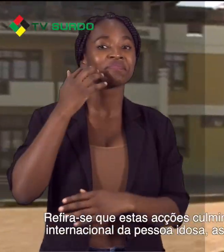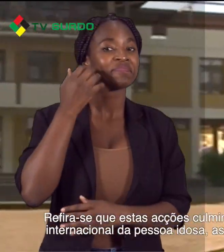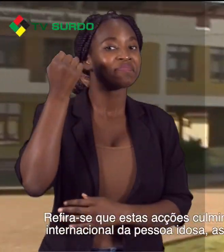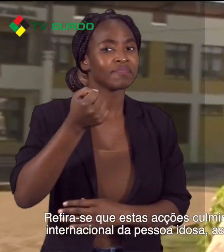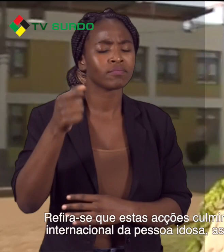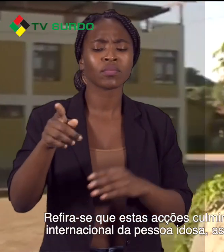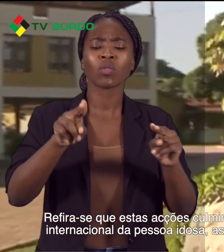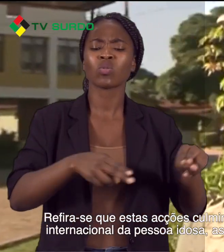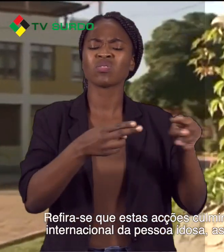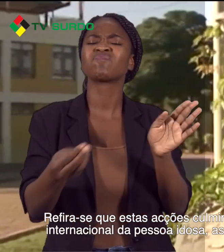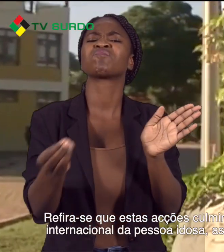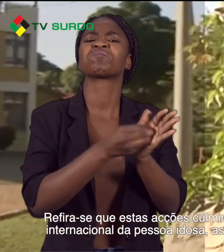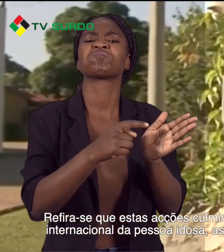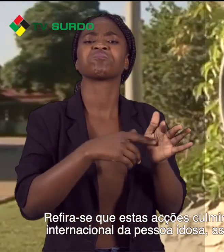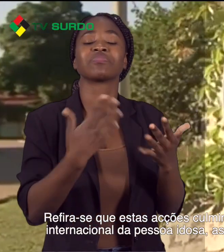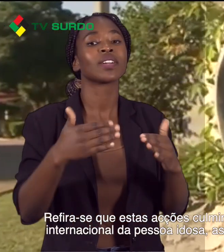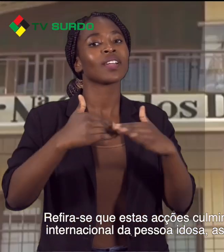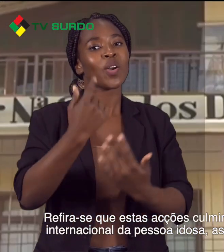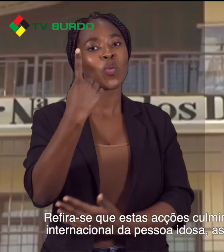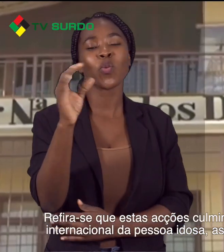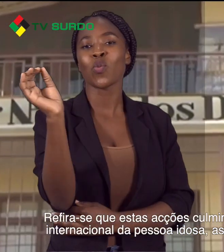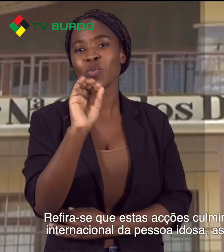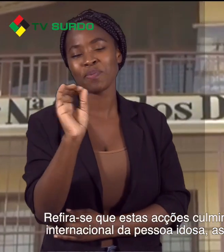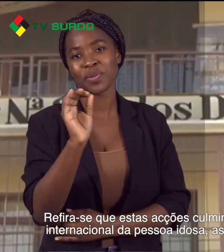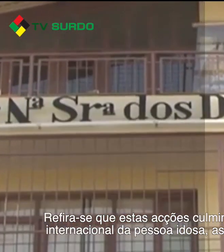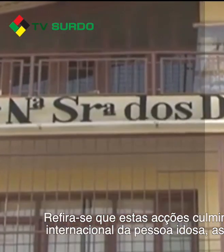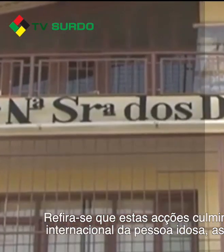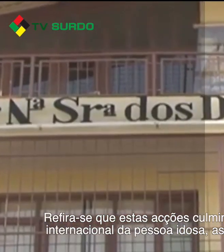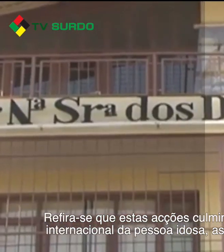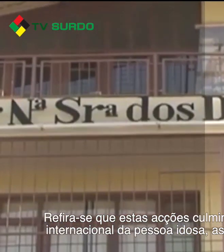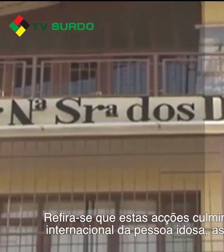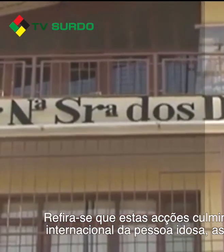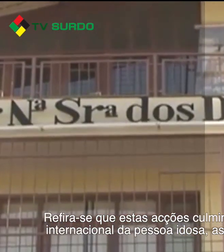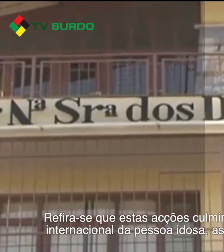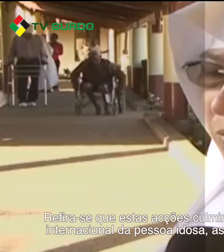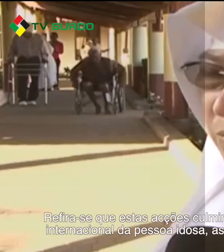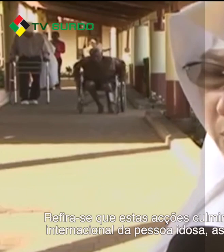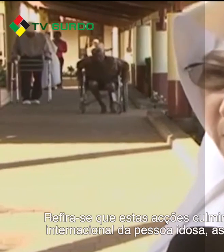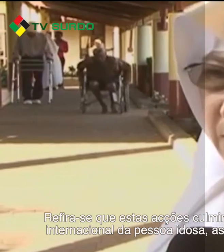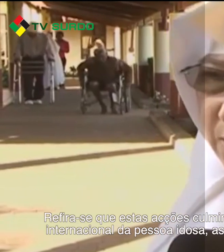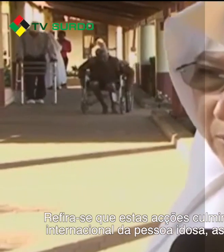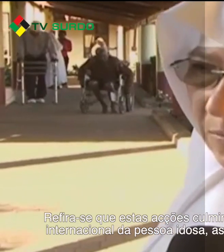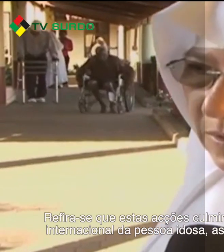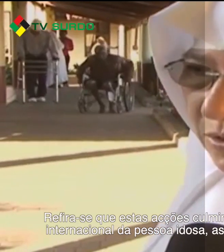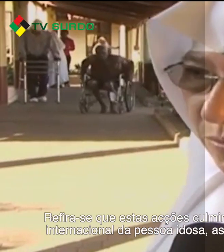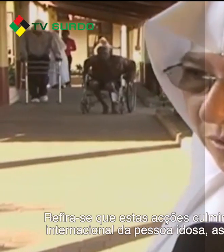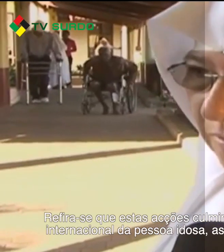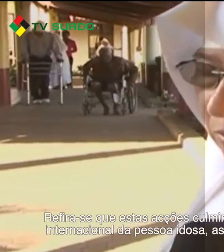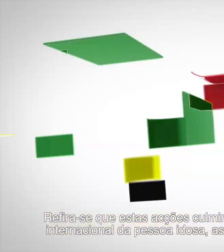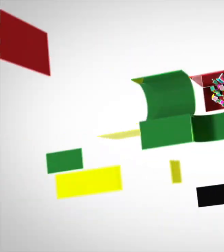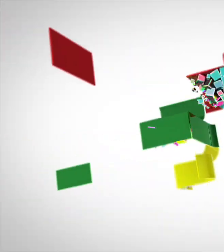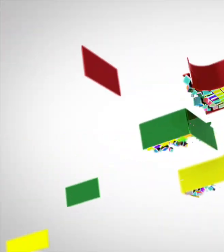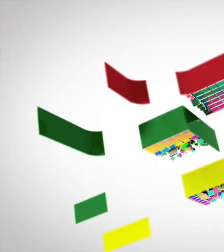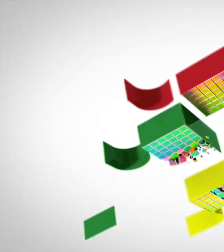Refira-se que estas ações culminam com as celebrações do Dia Internacional da Pessoa Idosa, assinaladas no dia 1 de